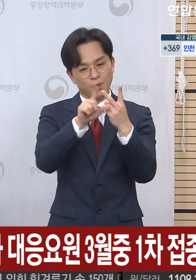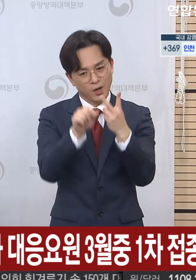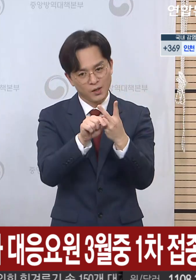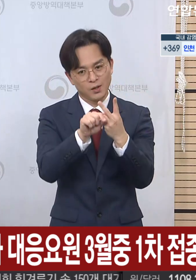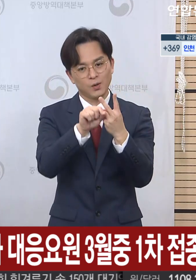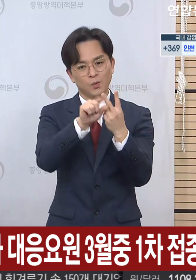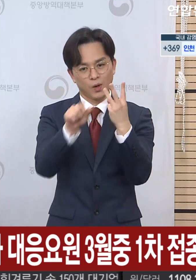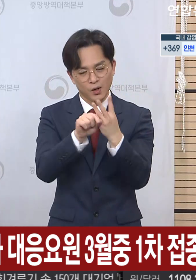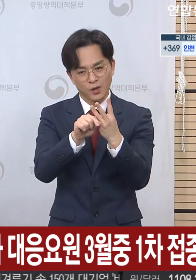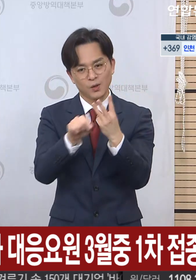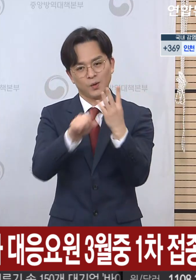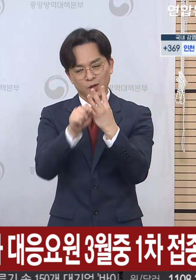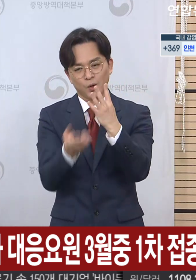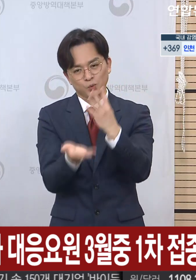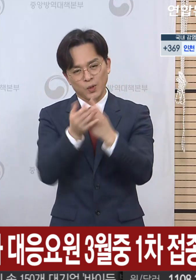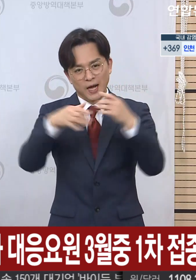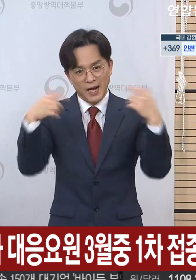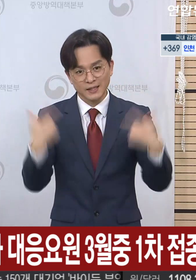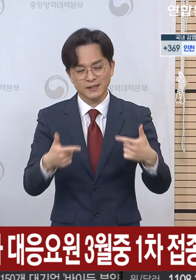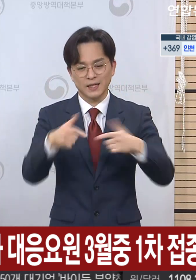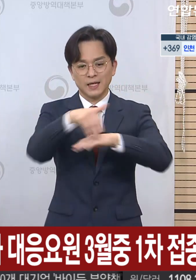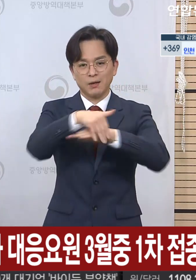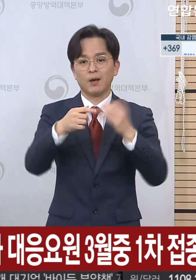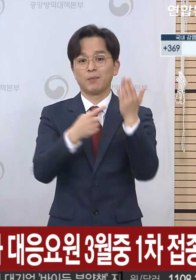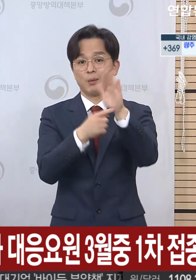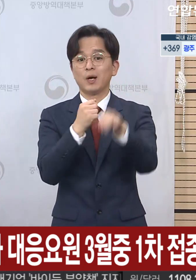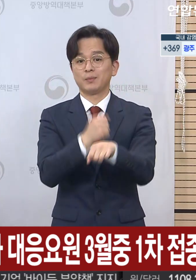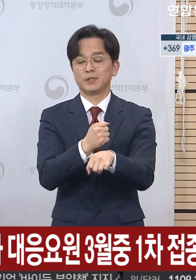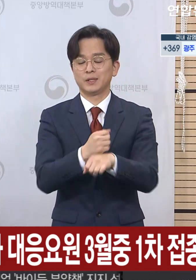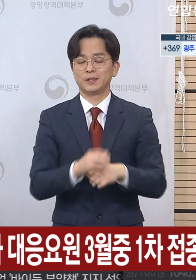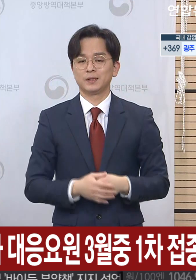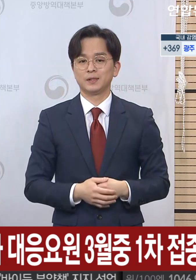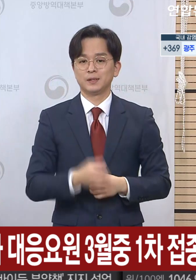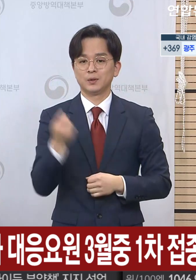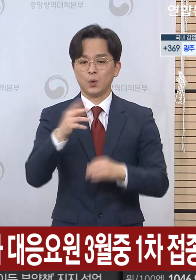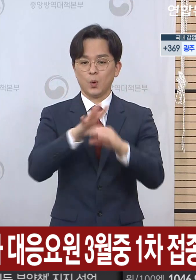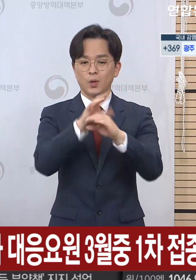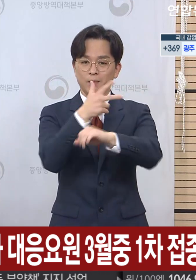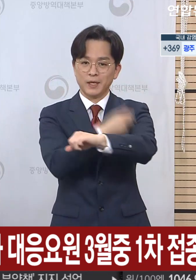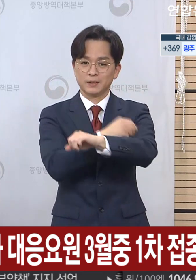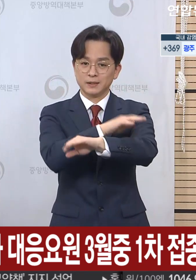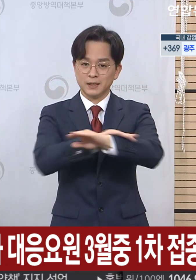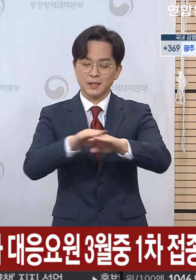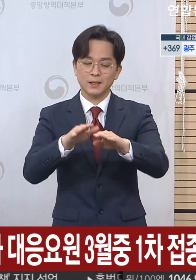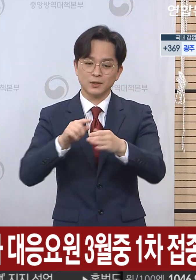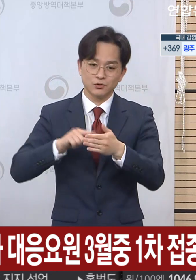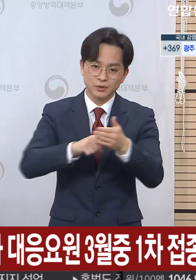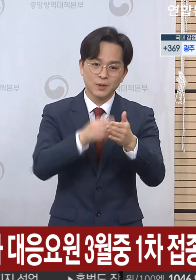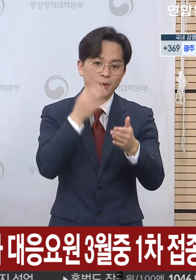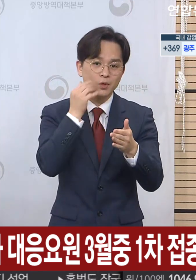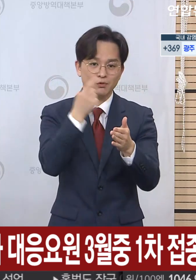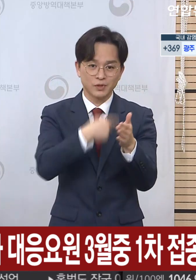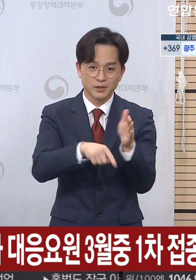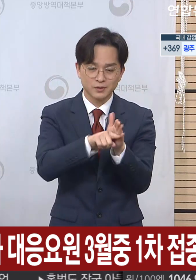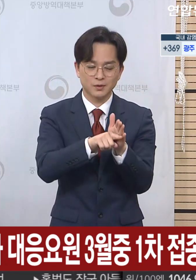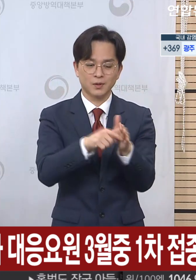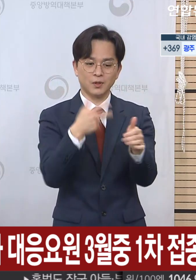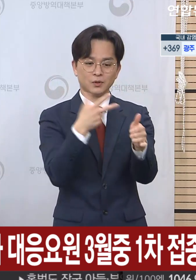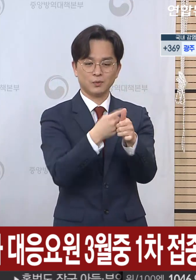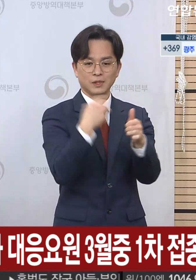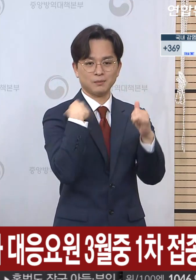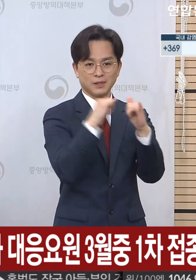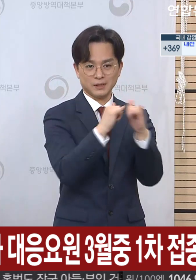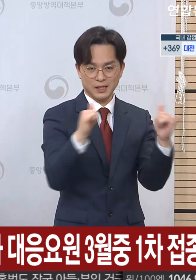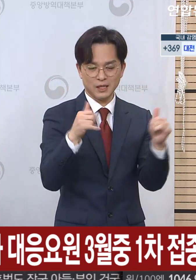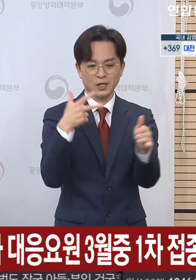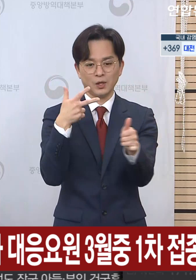또한 추진단은 코로나19 예방접종의 원활한 시행을 위해서 접종 기관과 접종 인력의 준비, 접종